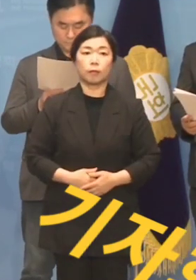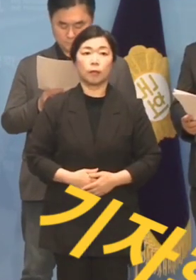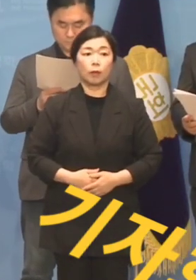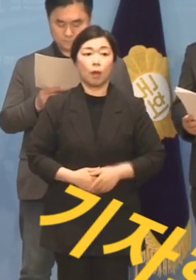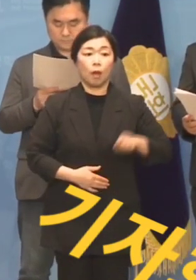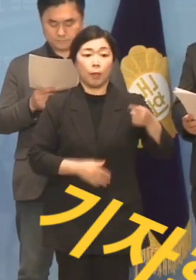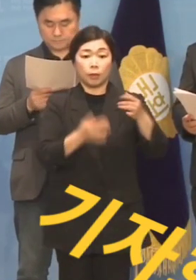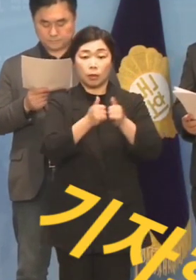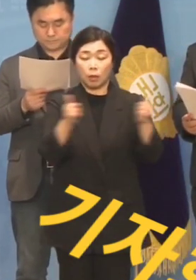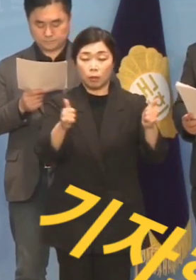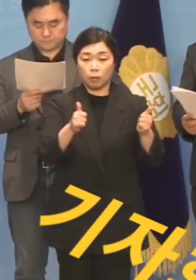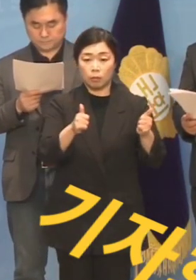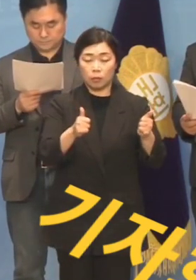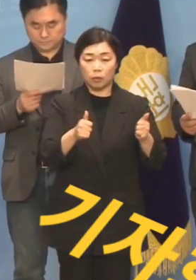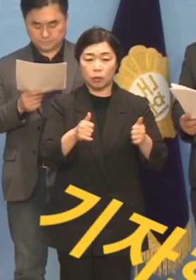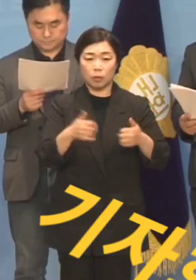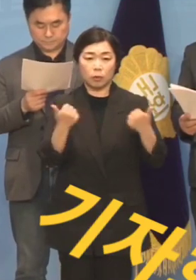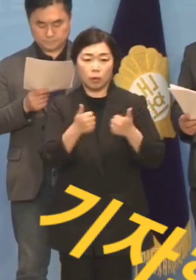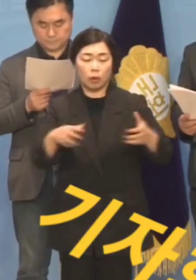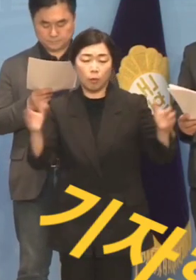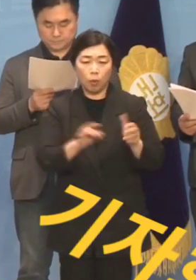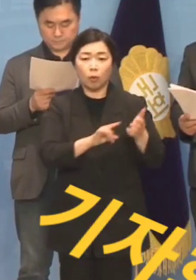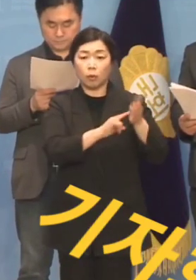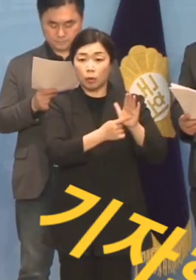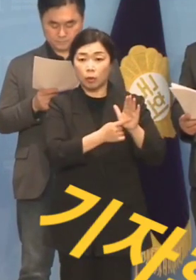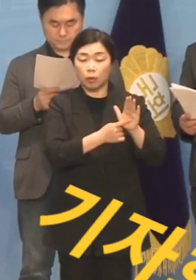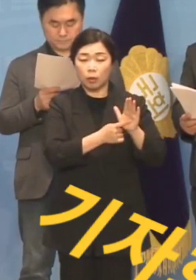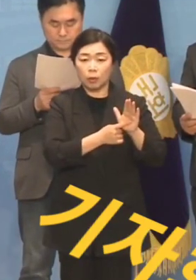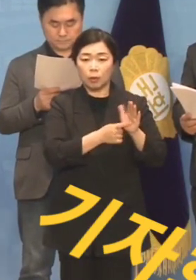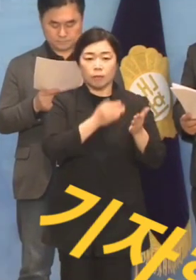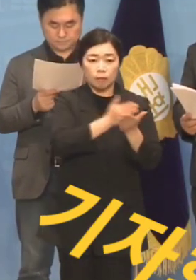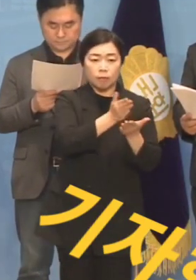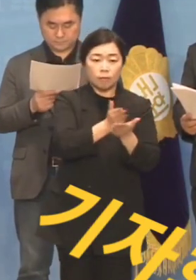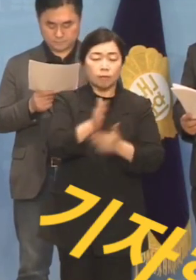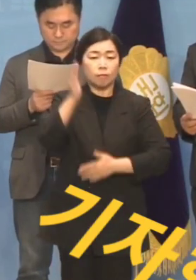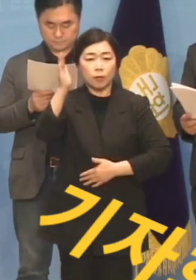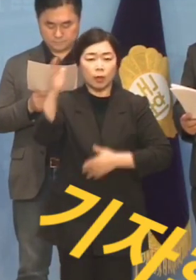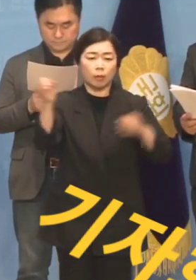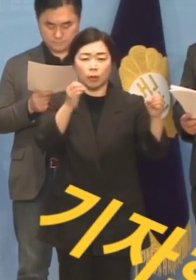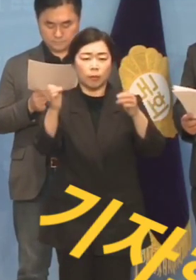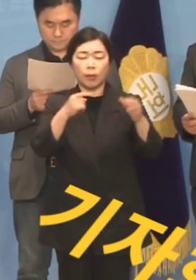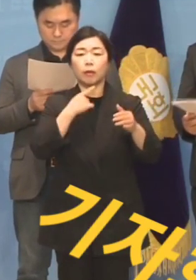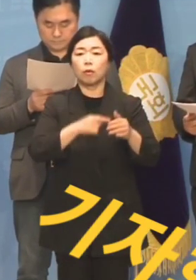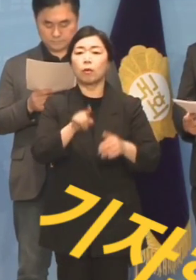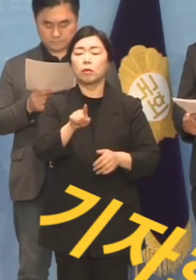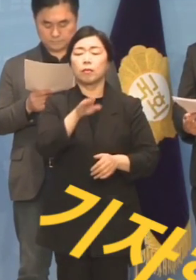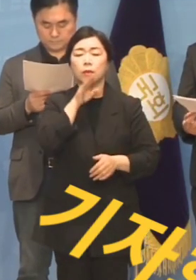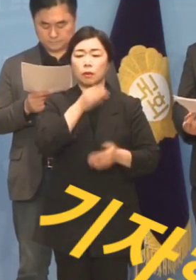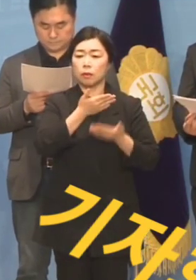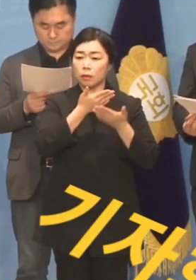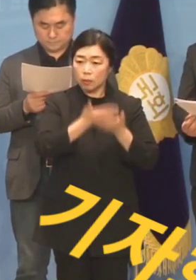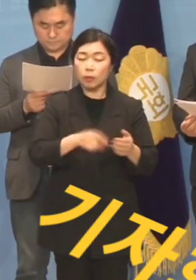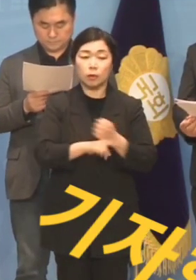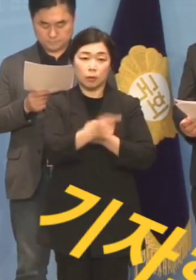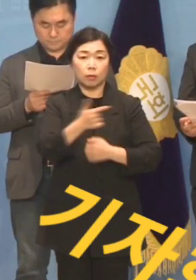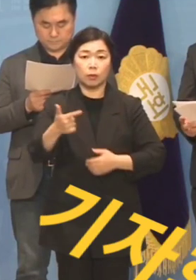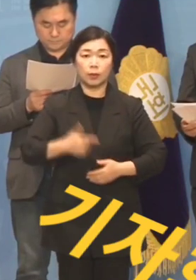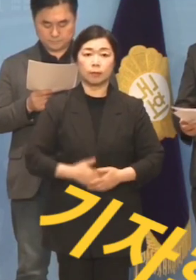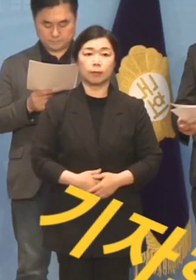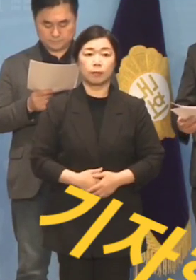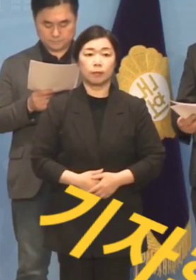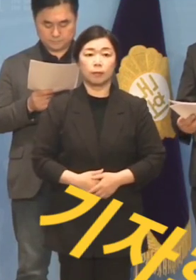명의 의원들이 자신의 이름을 걸고 백가쟁명을 펼친 것은 소중한 의미가 있습니다. 전원위원회에서 나온